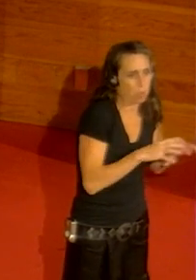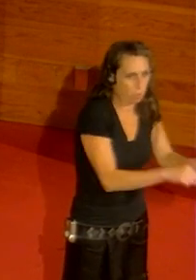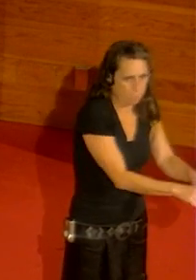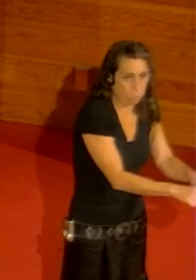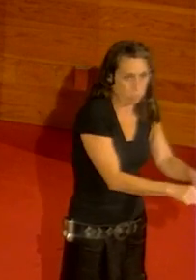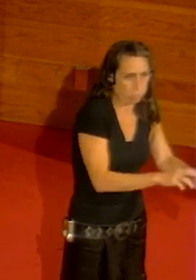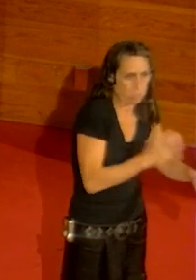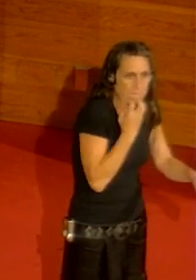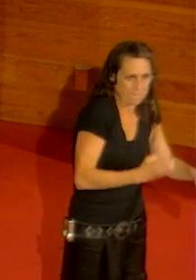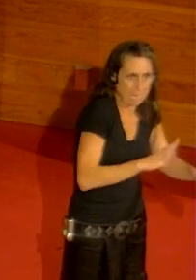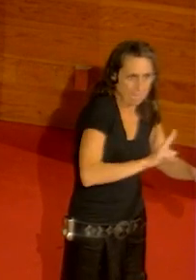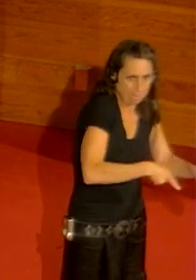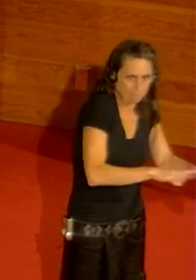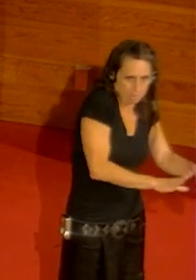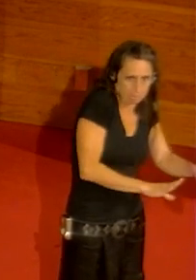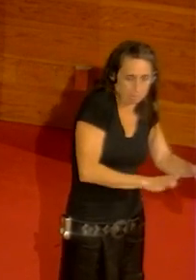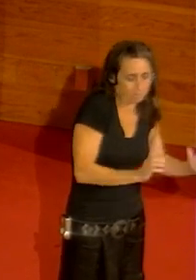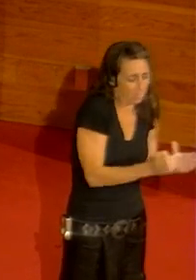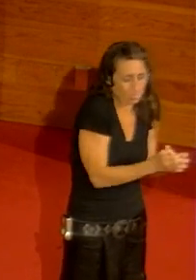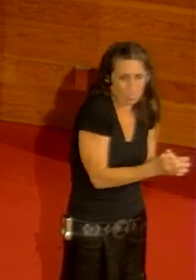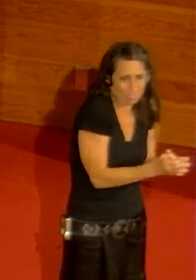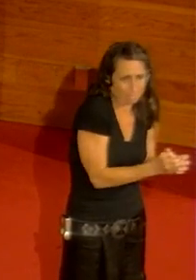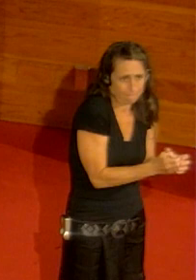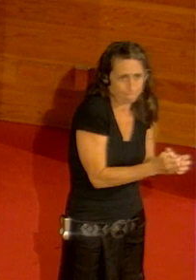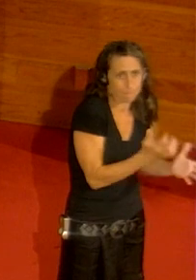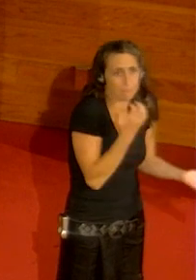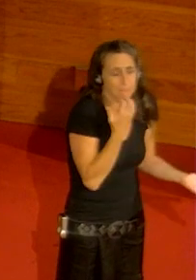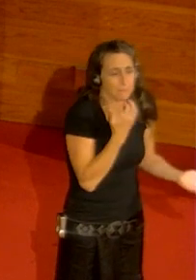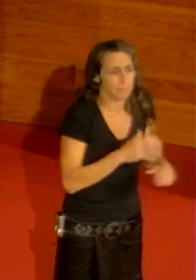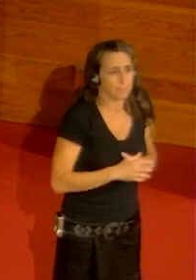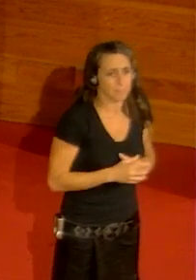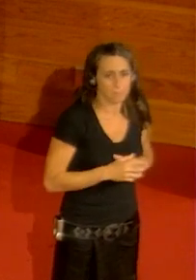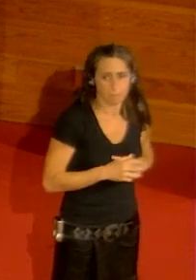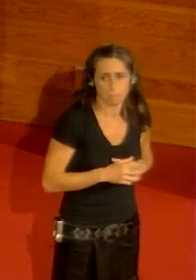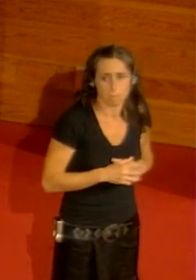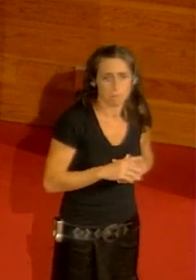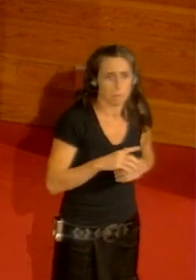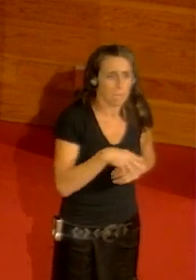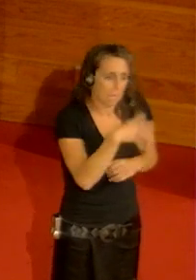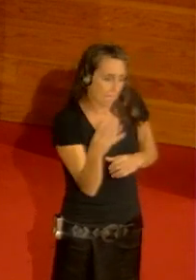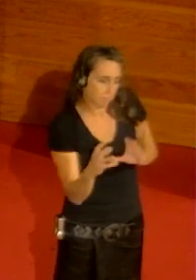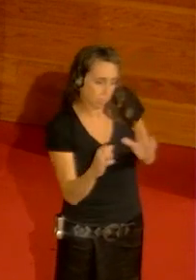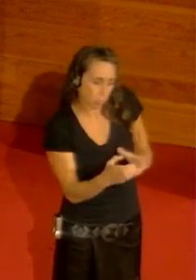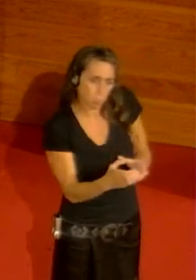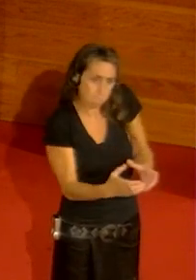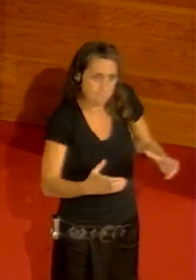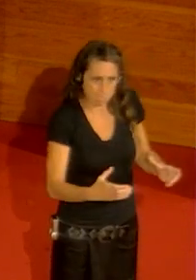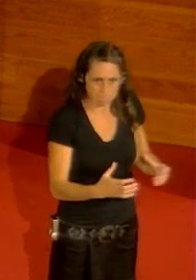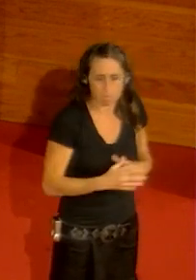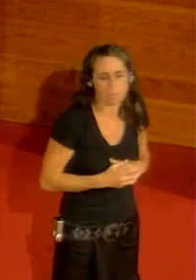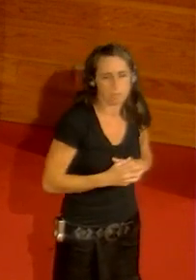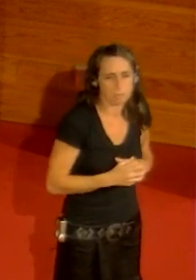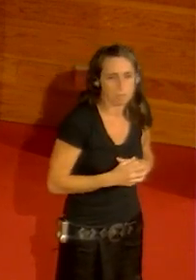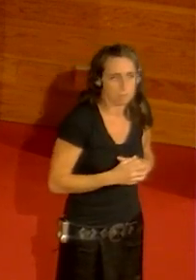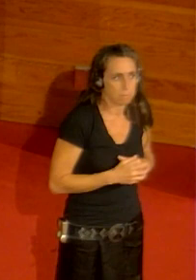ocupación Lo que pasa que son minoritarios y los comparo con los con el lgtbi no solo ha sido estos grupos Es que esto la verdad